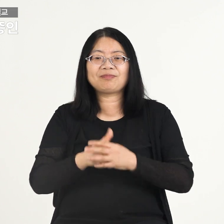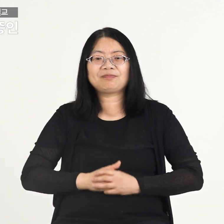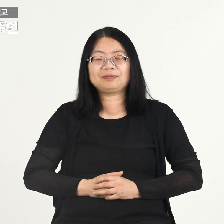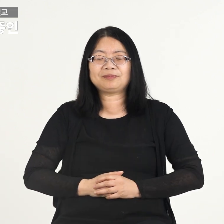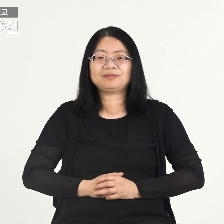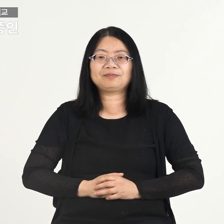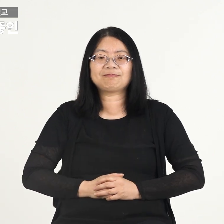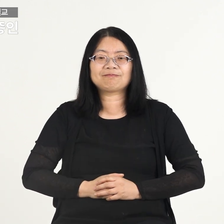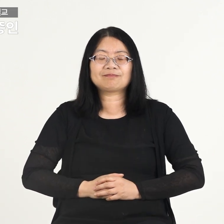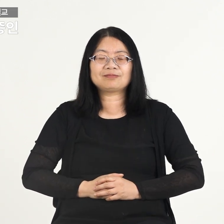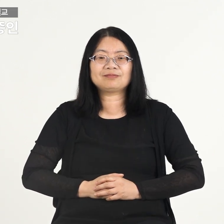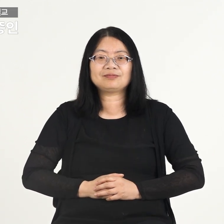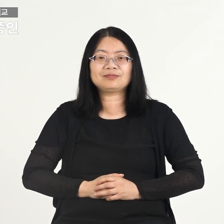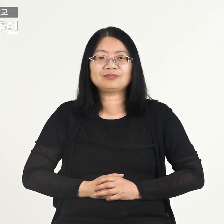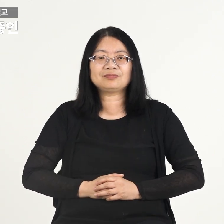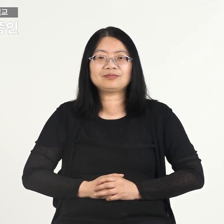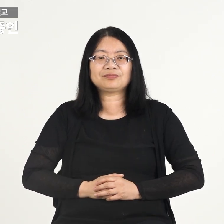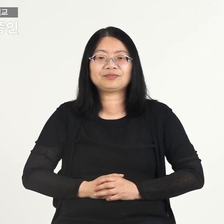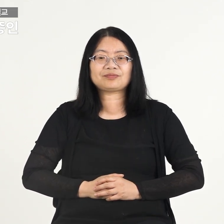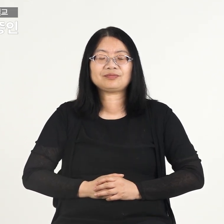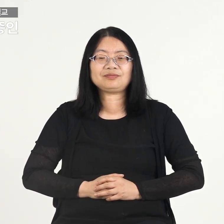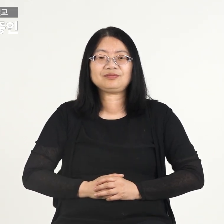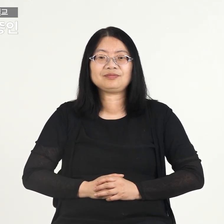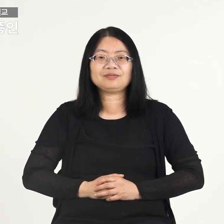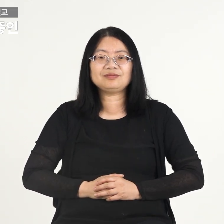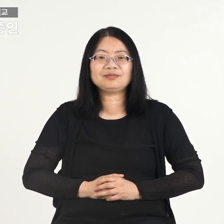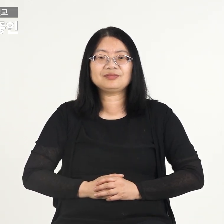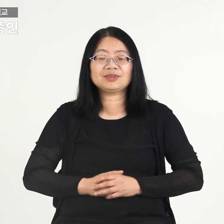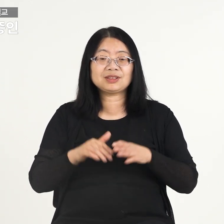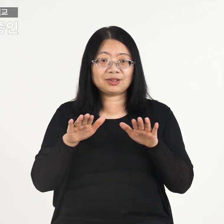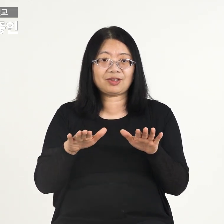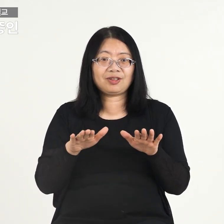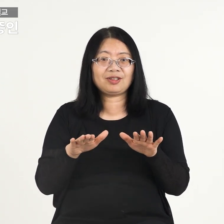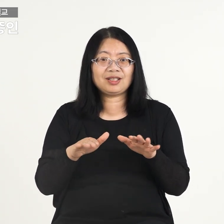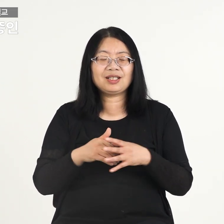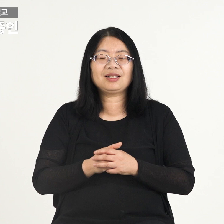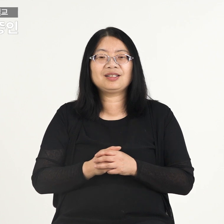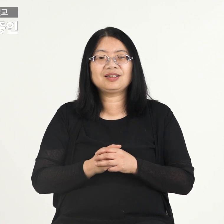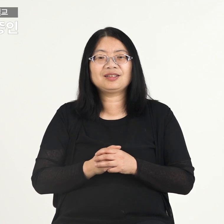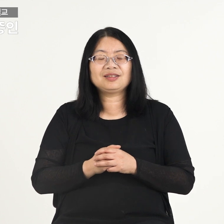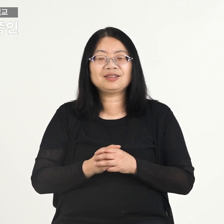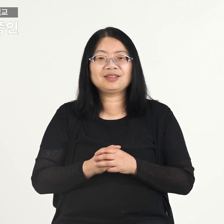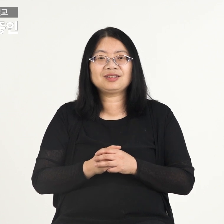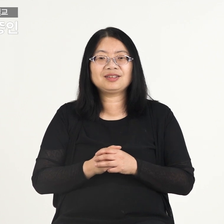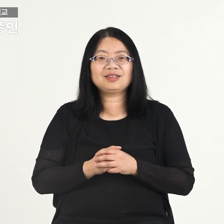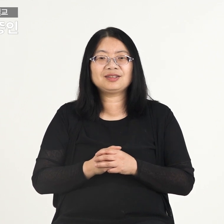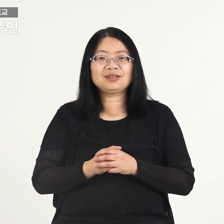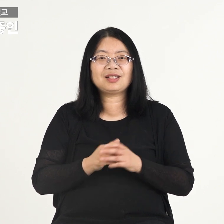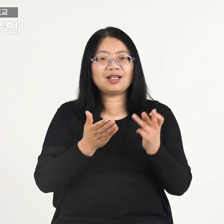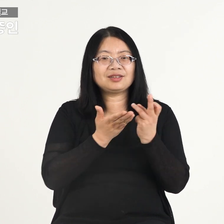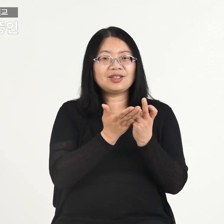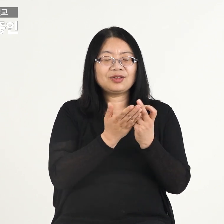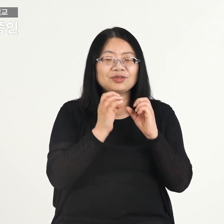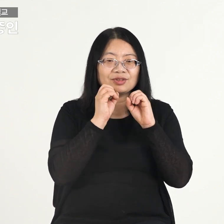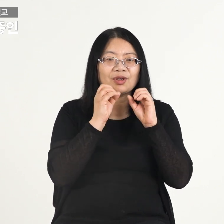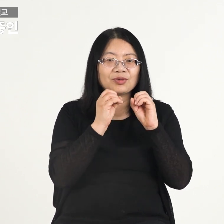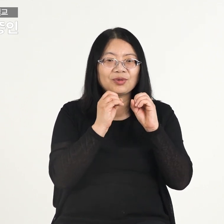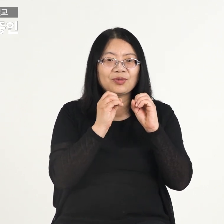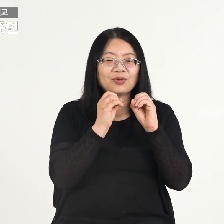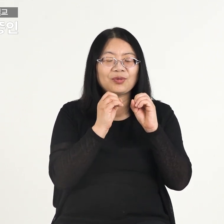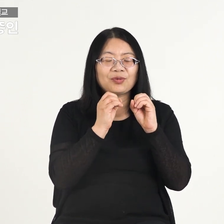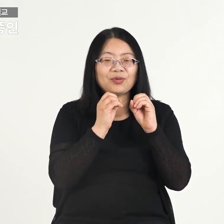돌리더라. 그러면 우리가 이제 이번 주 이제 제주 선교를